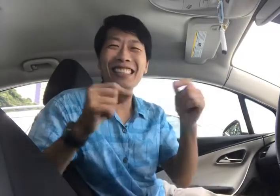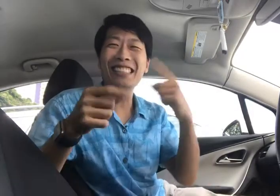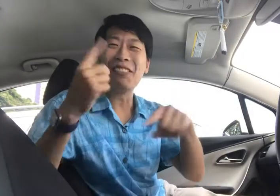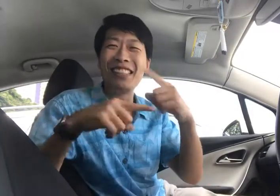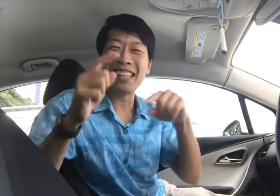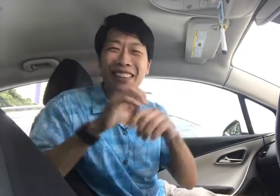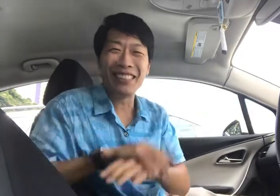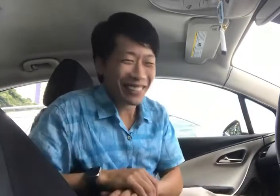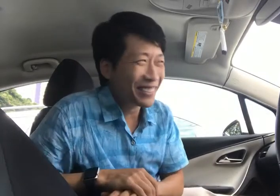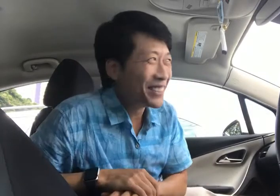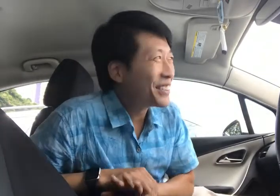Japanese language.